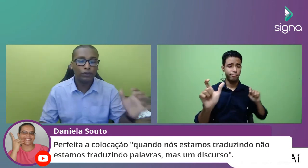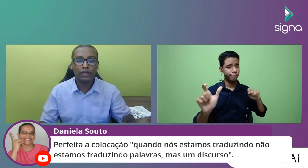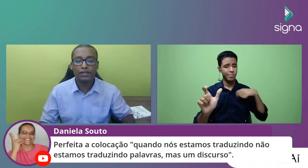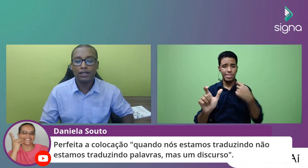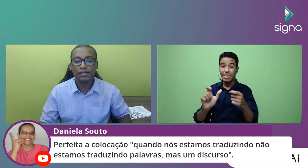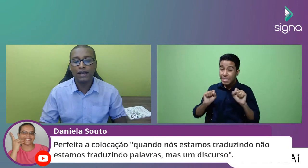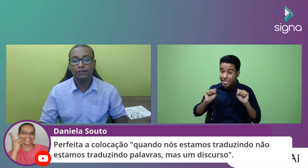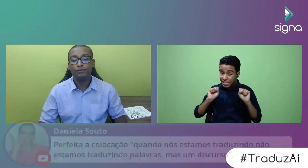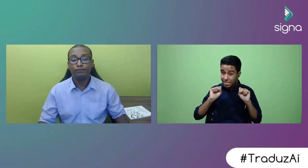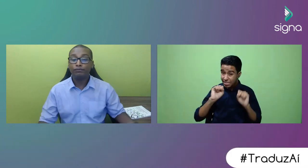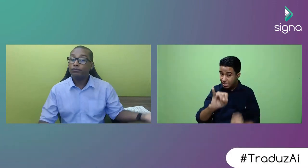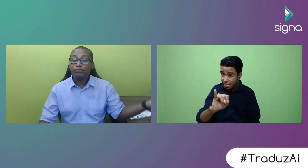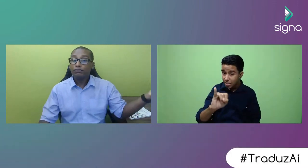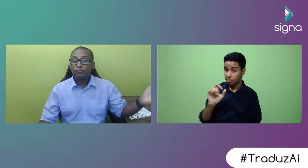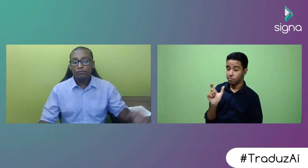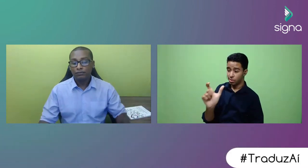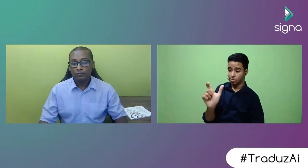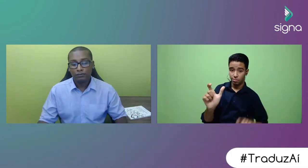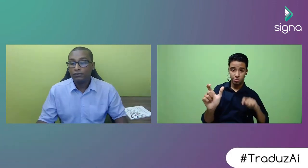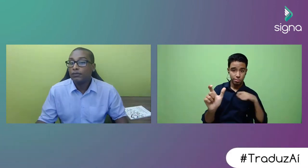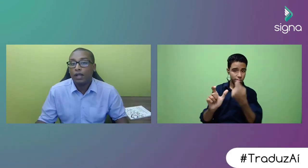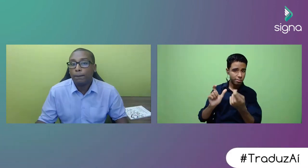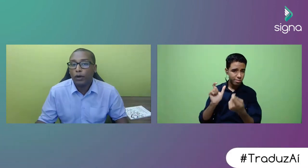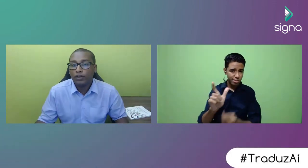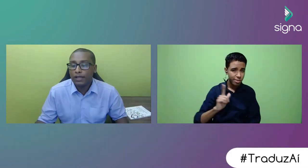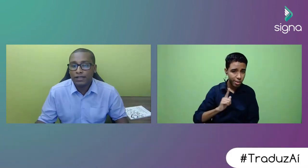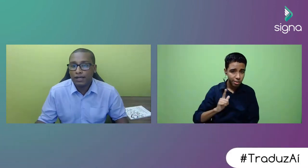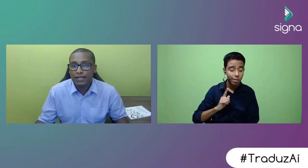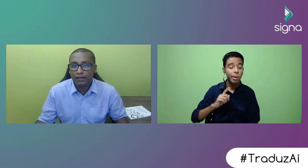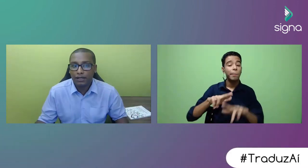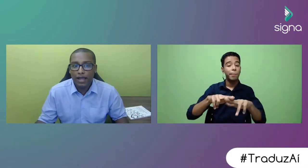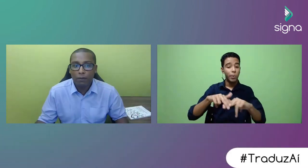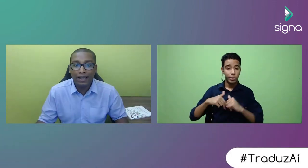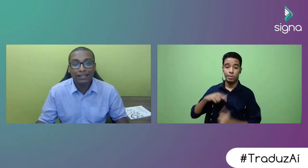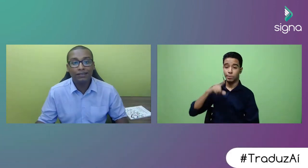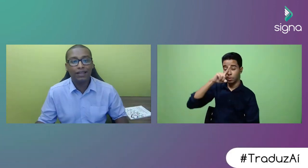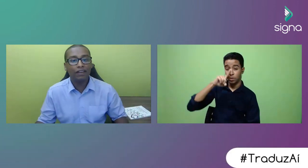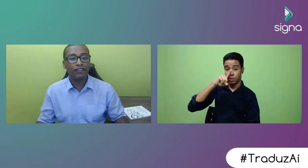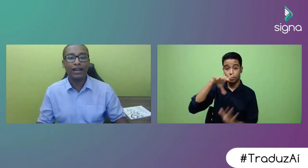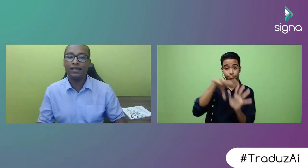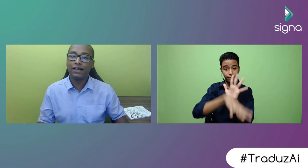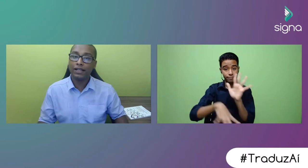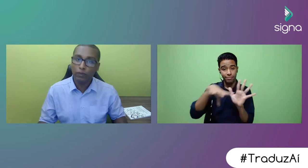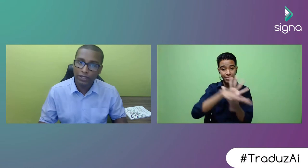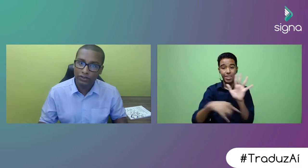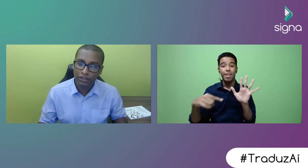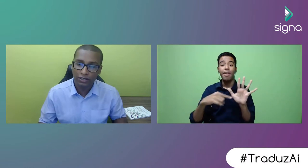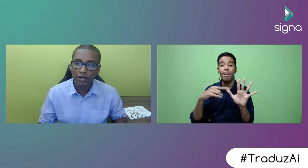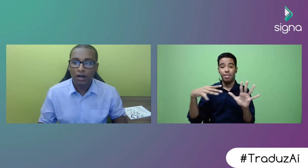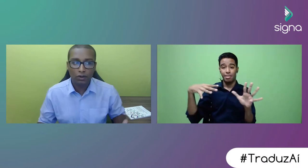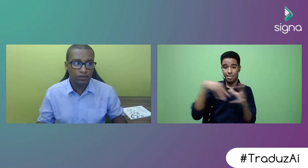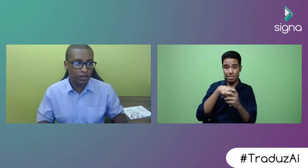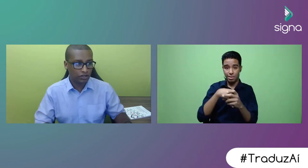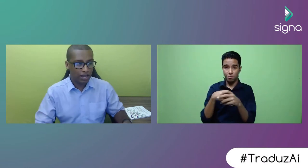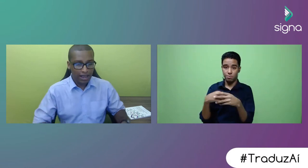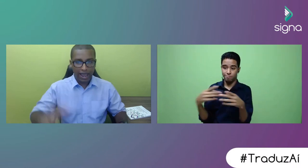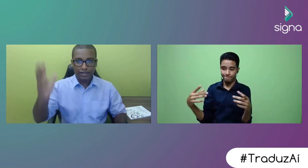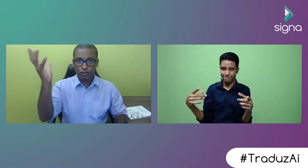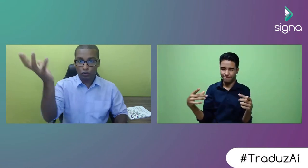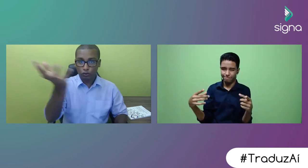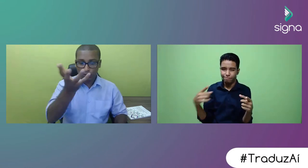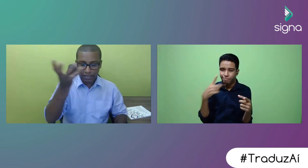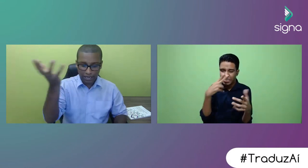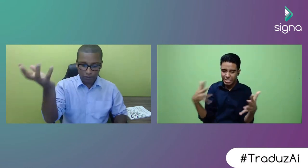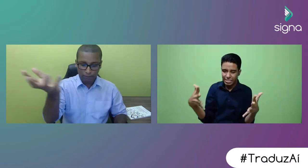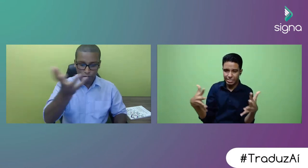eu tenho português sinalizado. Então, o português sinalizado ele é uma interferência linguística. Ou seja, é